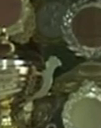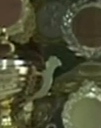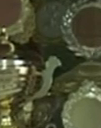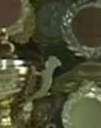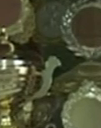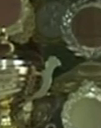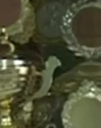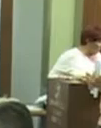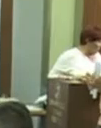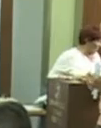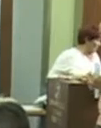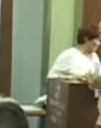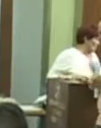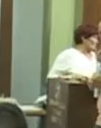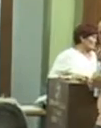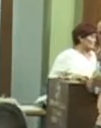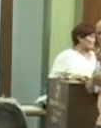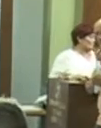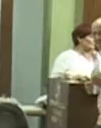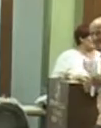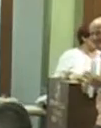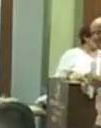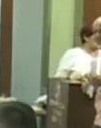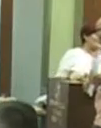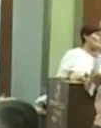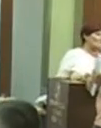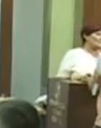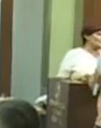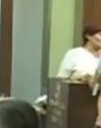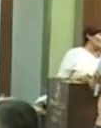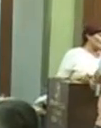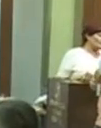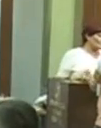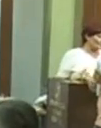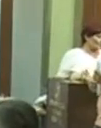jezik i dostignuća gluvih, sumiraju se postignuti rezultati i razmenjuju ideje.